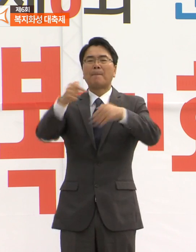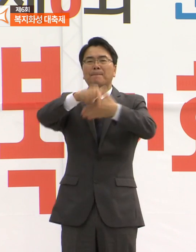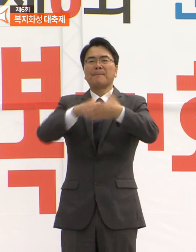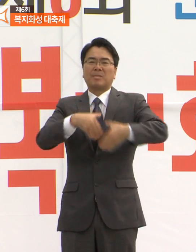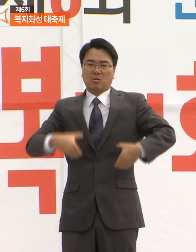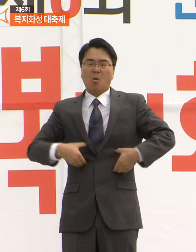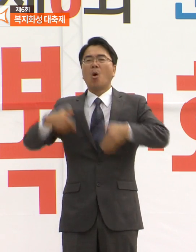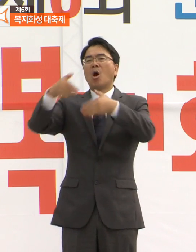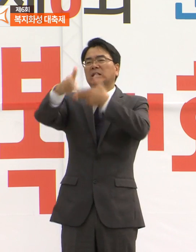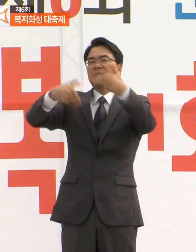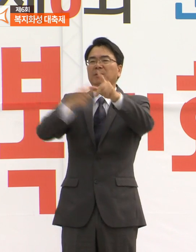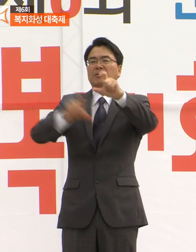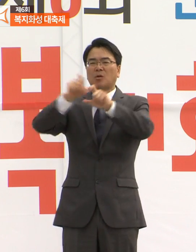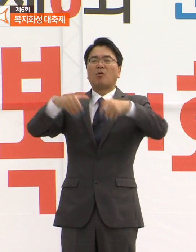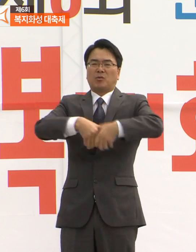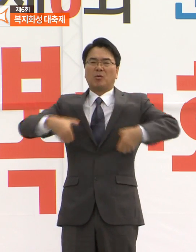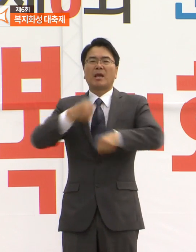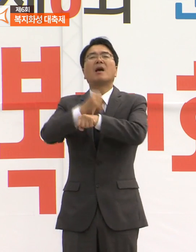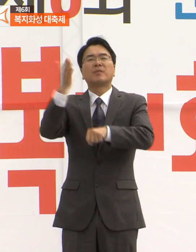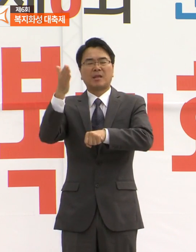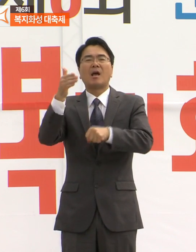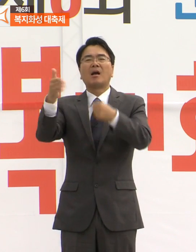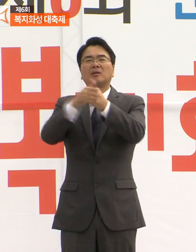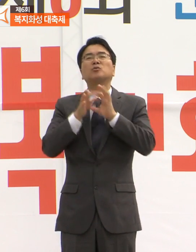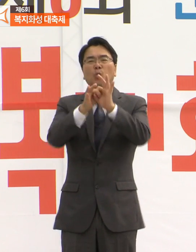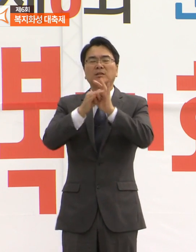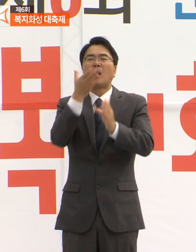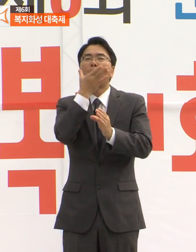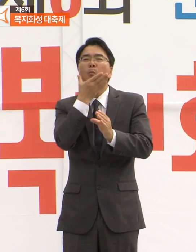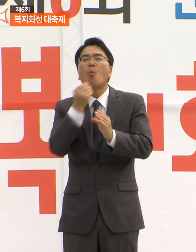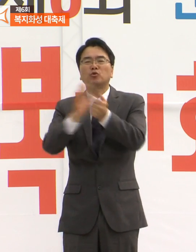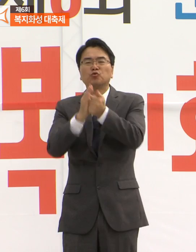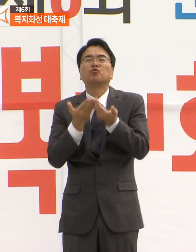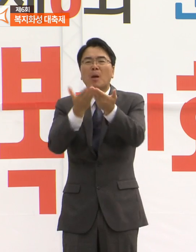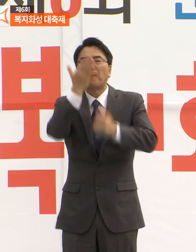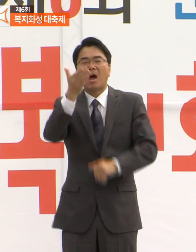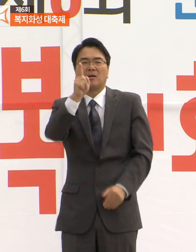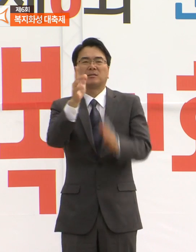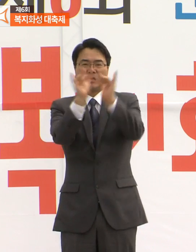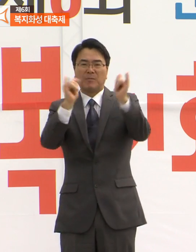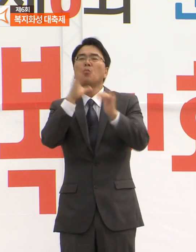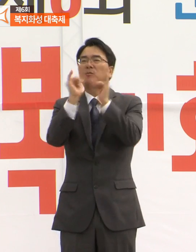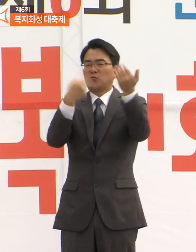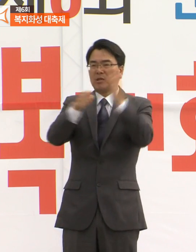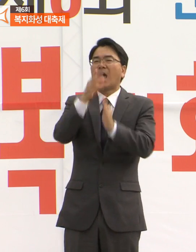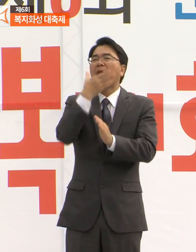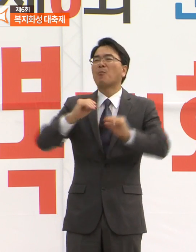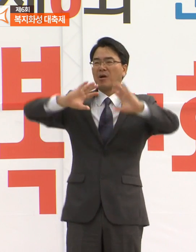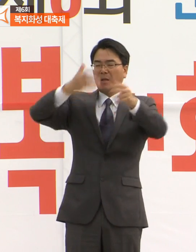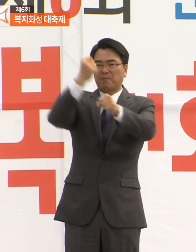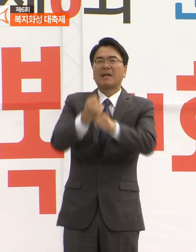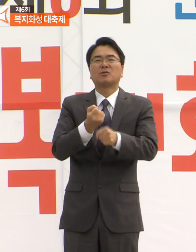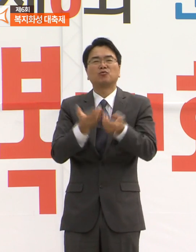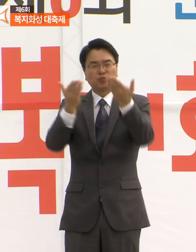기업도 너그러워져야 된다. 그래야 복지 수요를 감당할 수 있다. 그래야 그분들한테 행복한 나라를